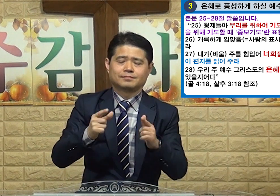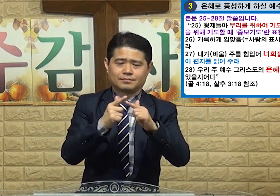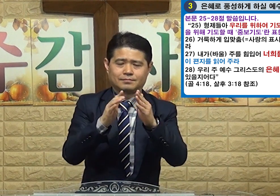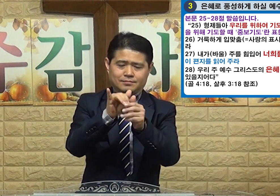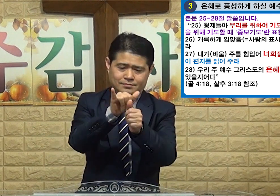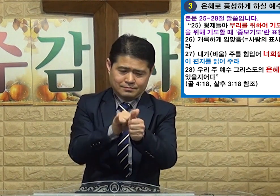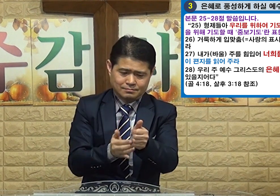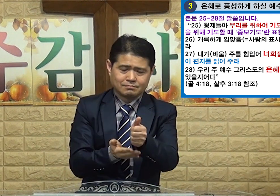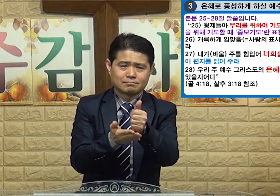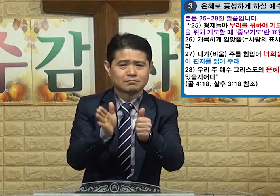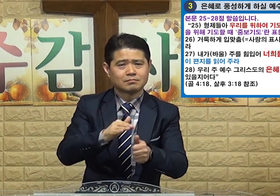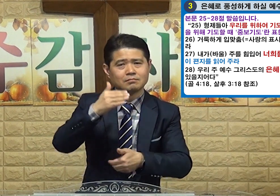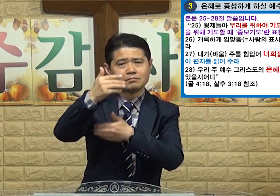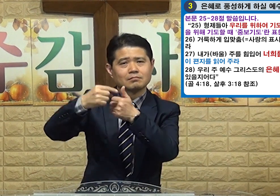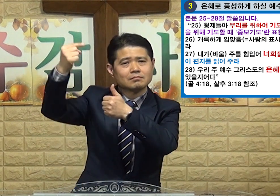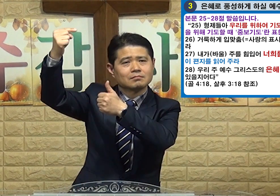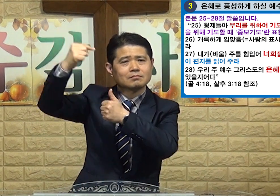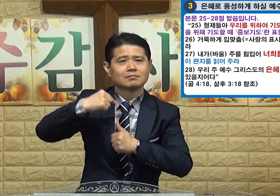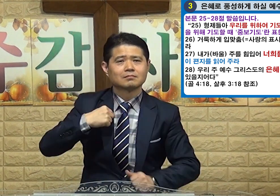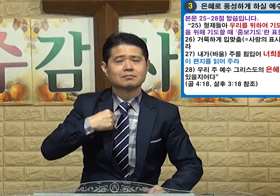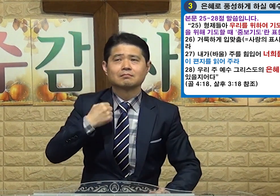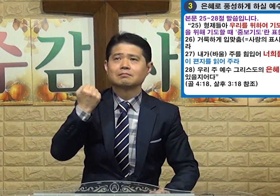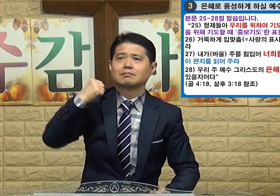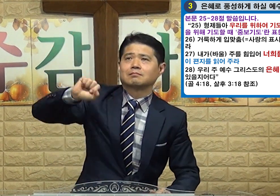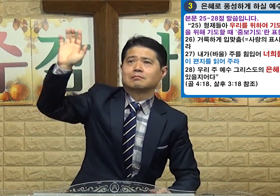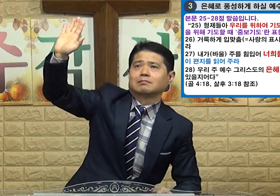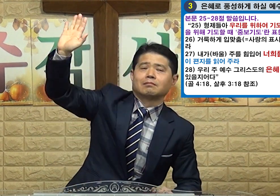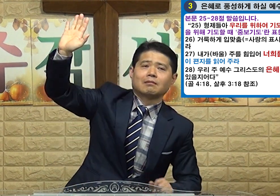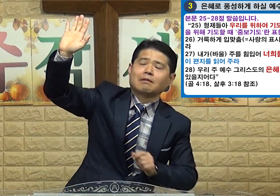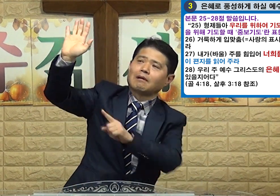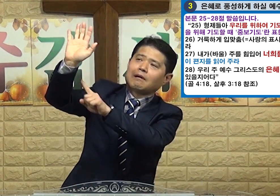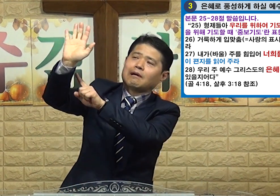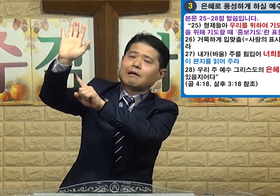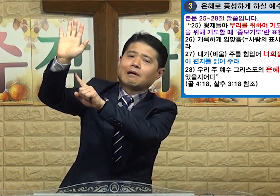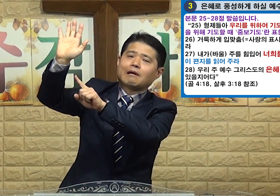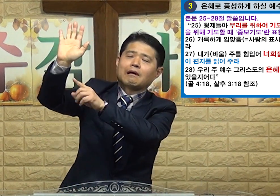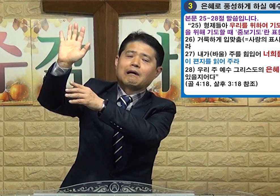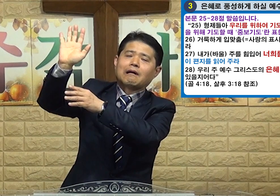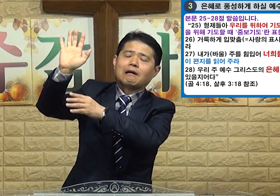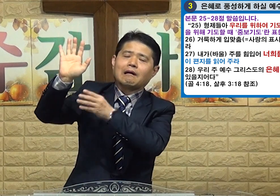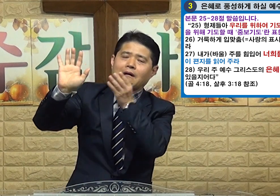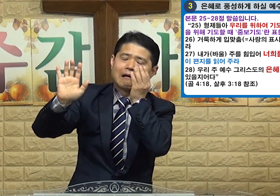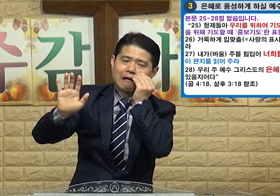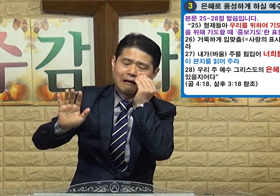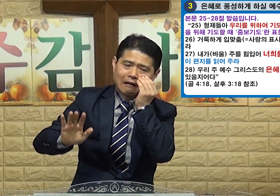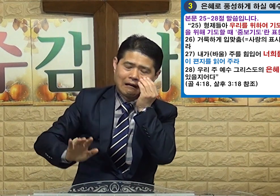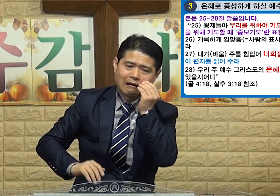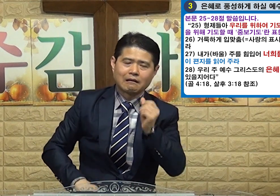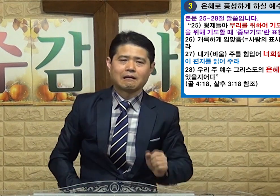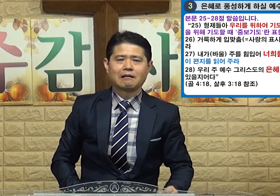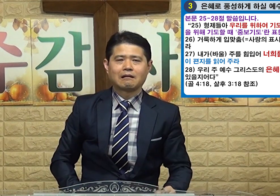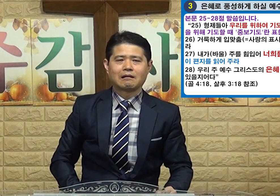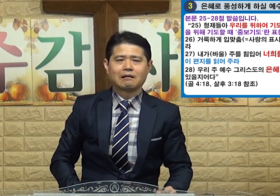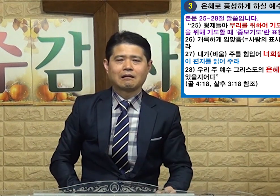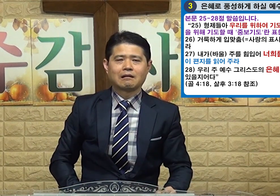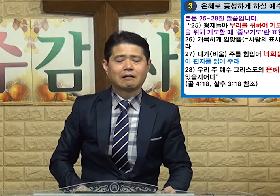않고 회사생활만 하면서 교회를 섬겼습니다. 그런데 하나님께서 복음을 전하라고 했는데 제가